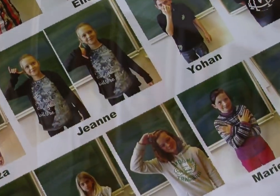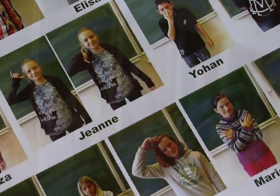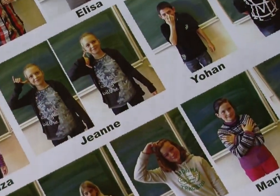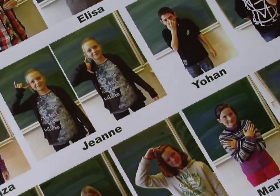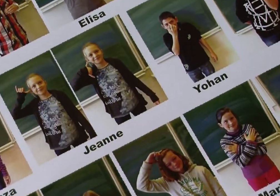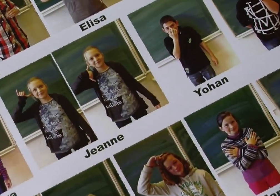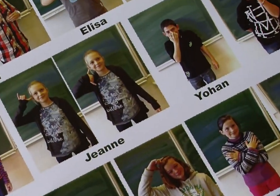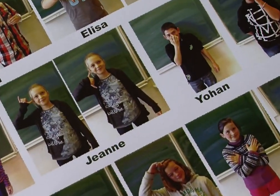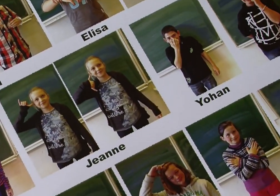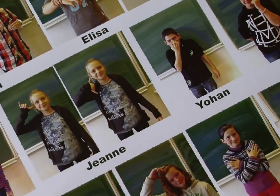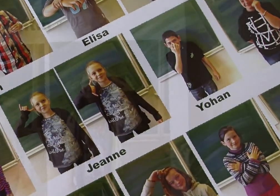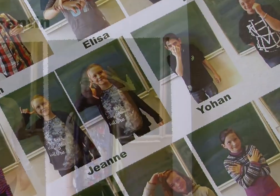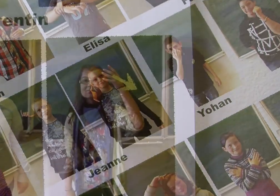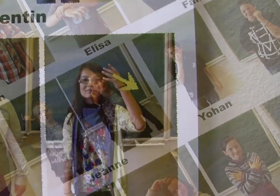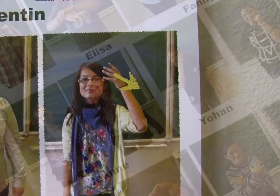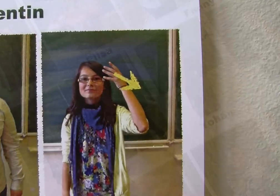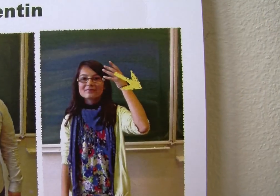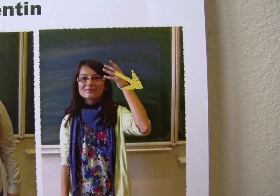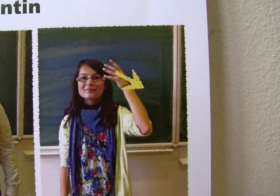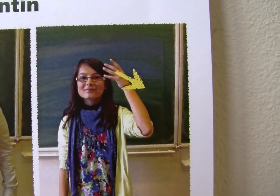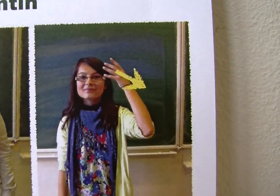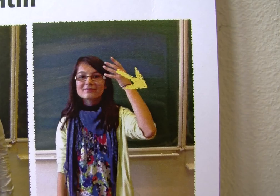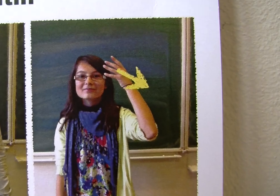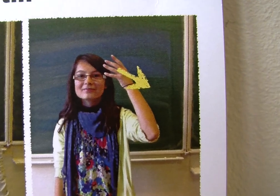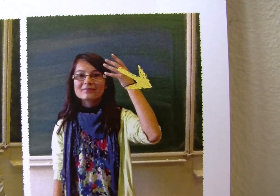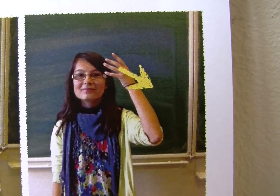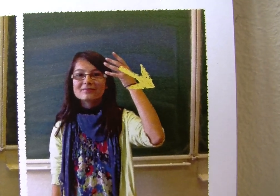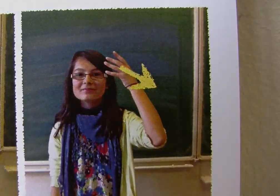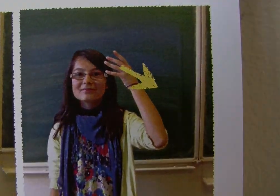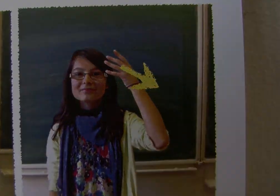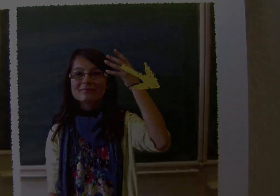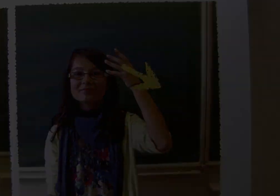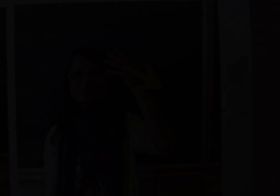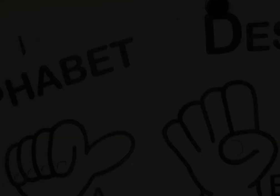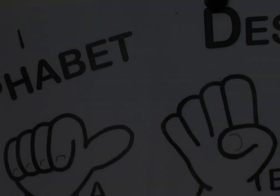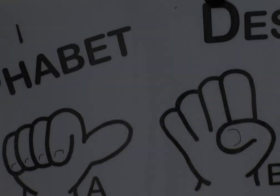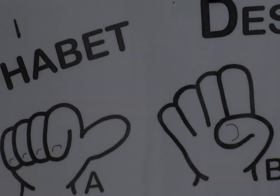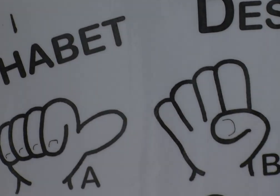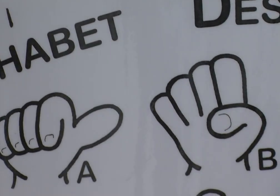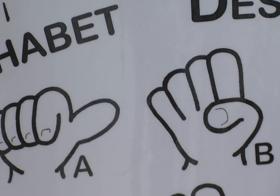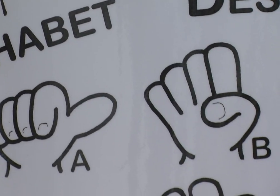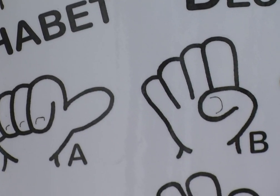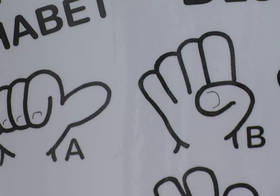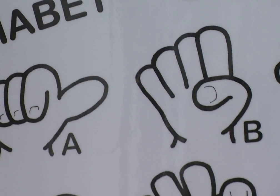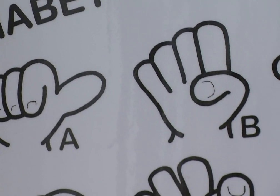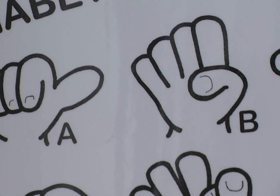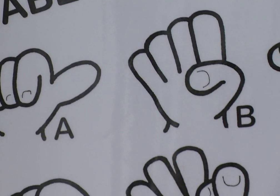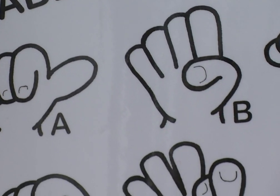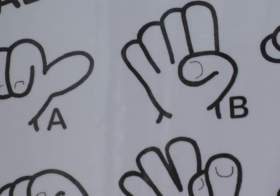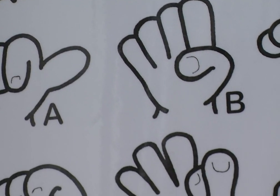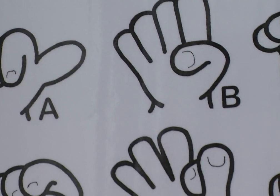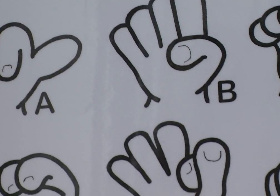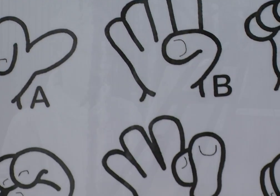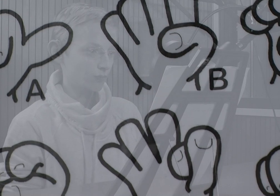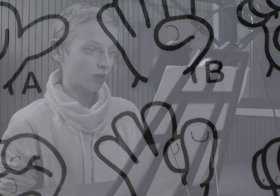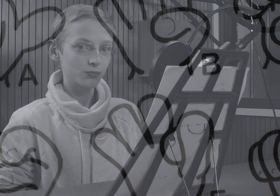Je vous présente Floriane, ma camarade de classe. Voici son signe, enfin, je veux dire son nom dans la communauté sourde. Il représente sa mèche